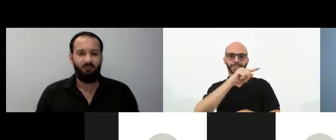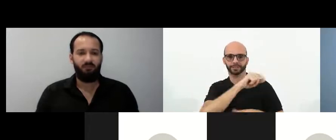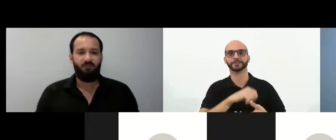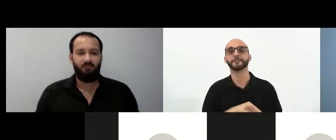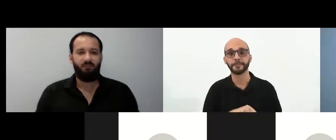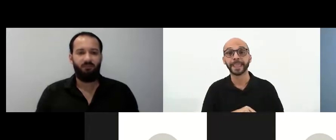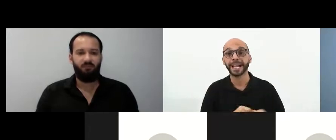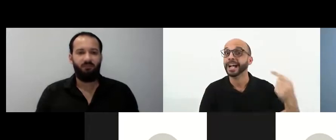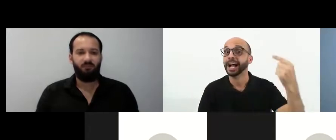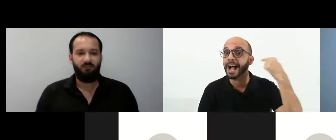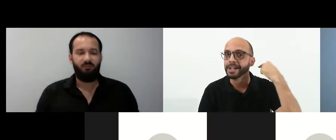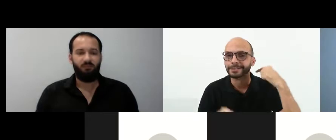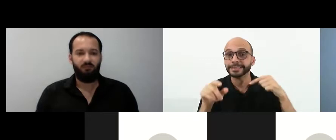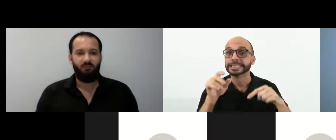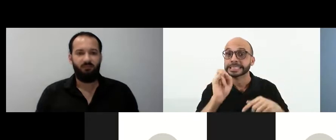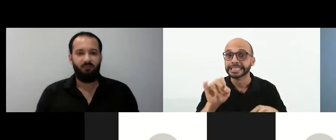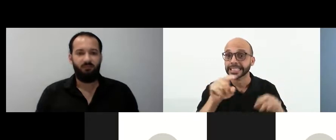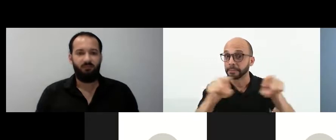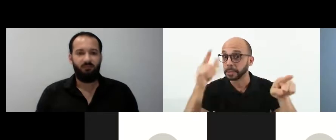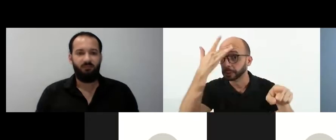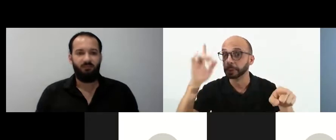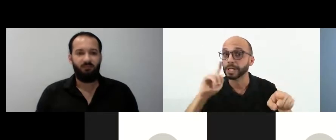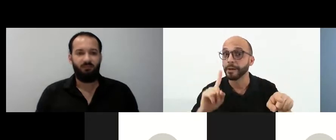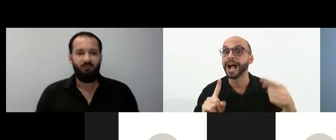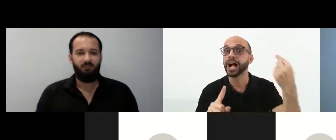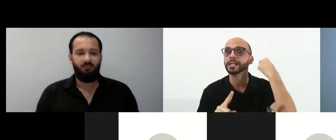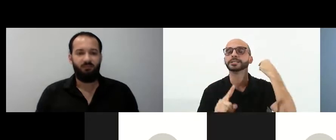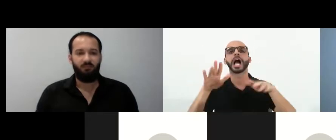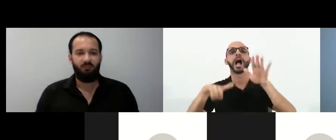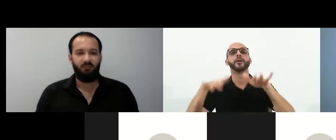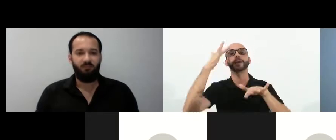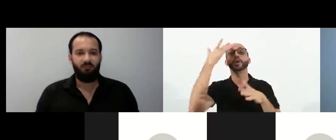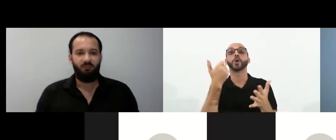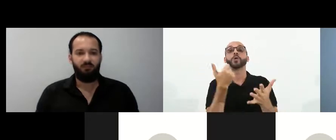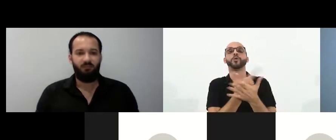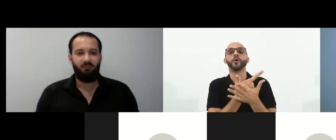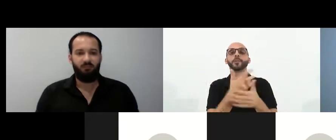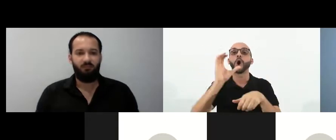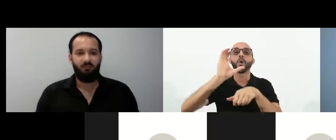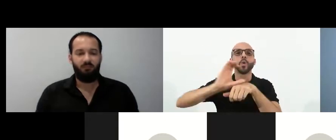Então, utilizavam-se dessa tecnologia.